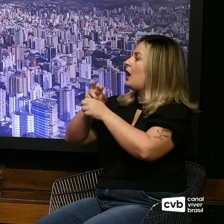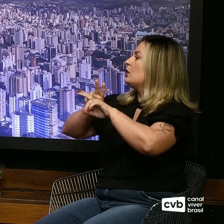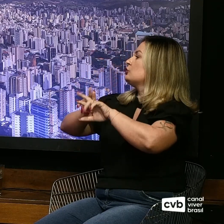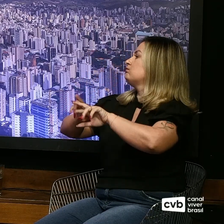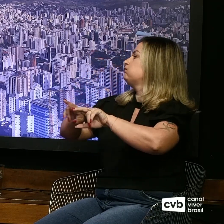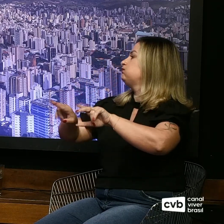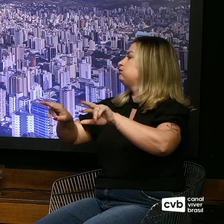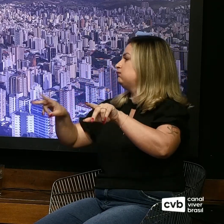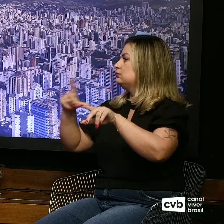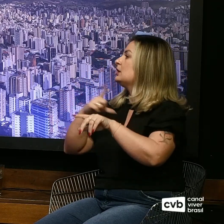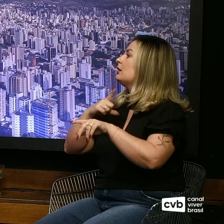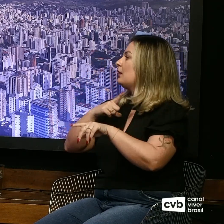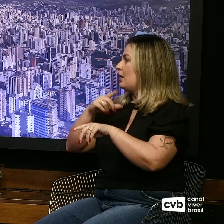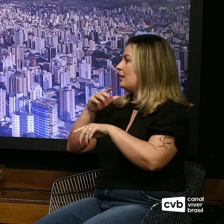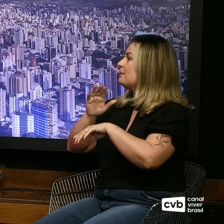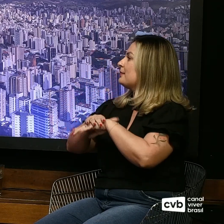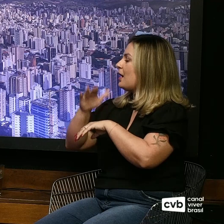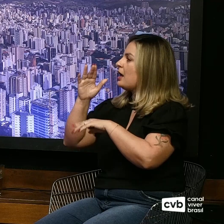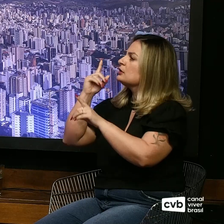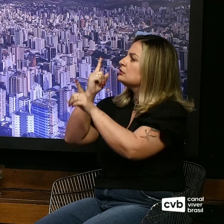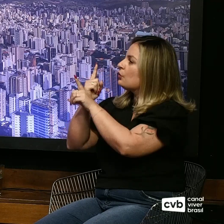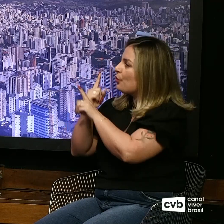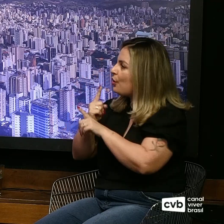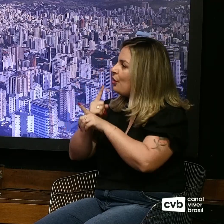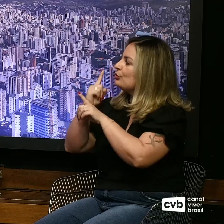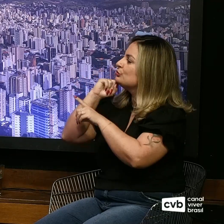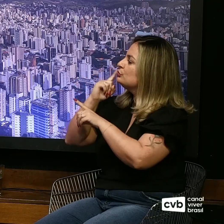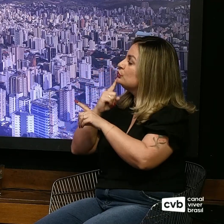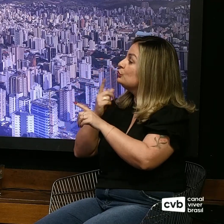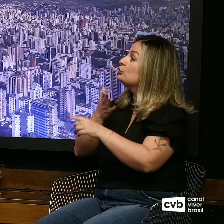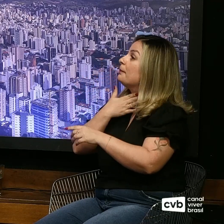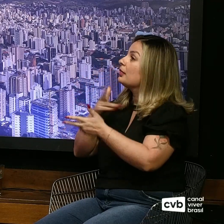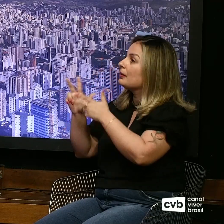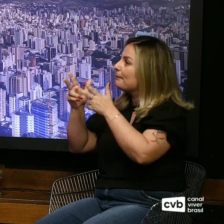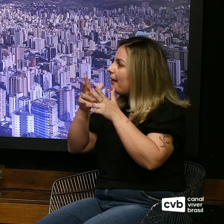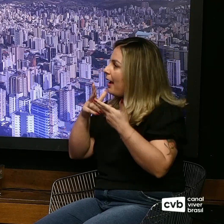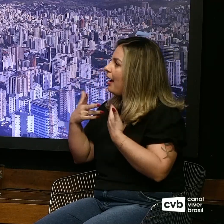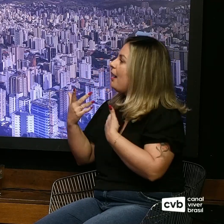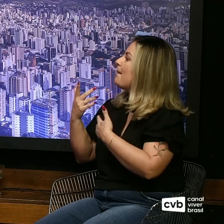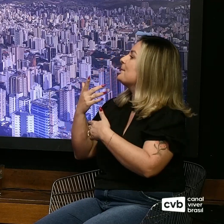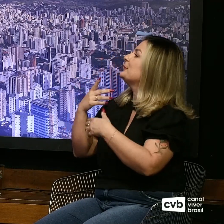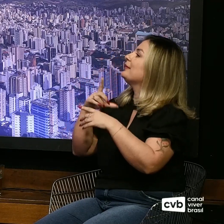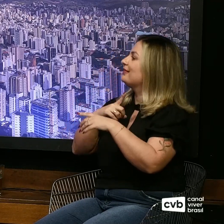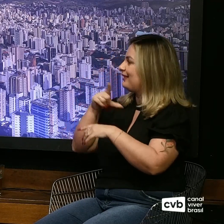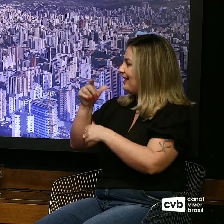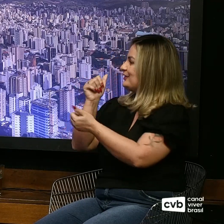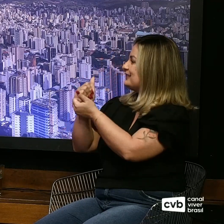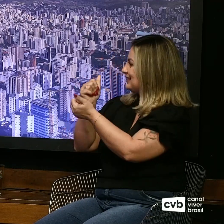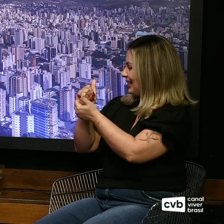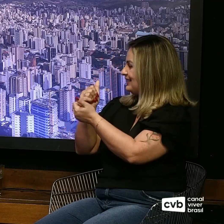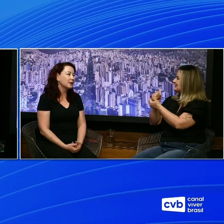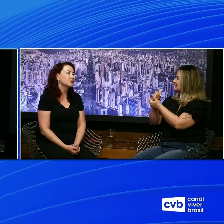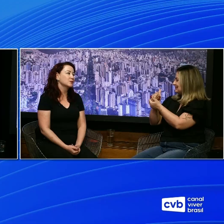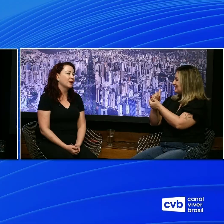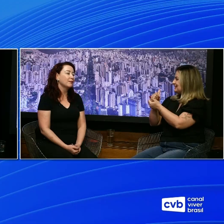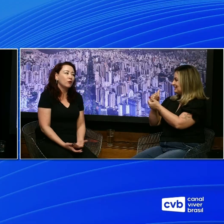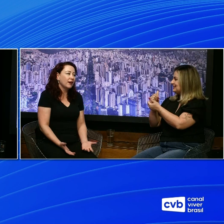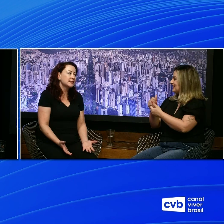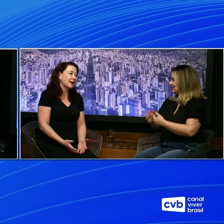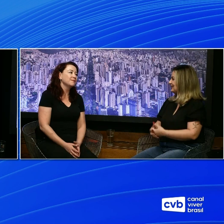seminários. Então, tudo relacionado aos encontros também que a gente faz. A gente faz encontros esporádicos para conversar